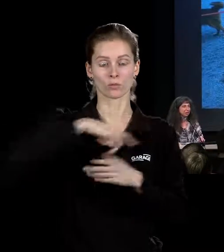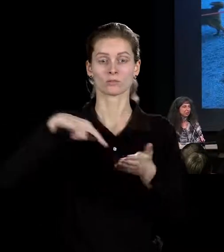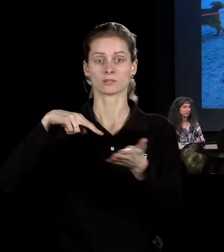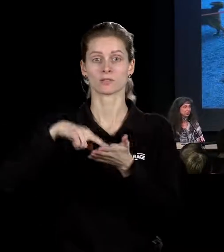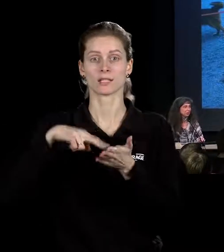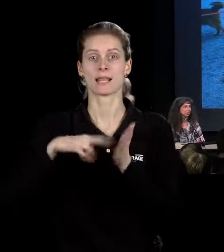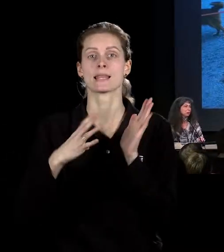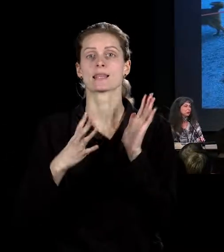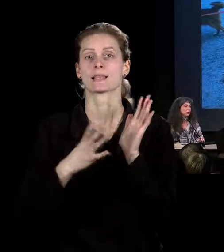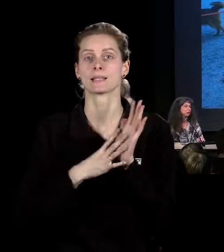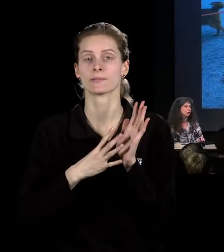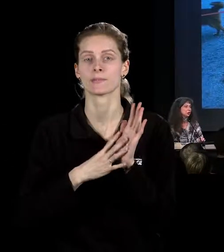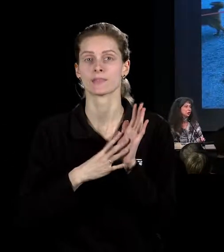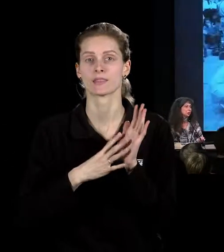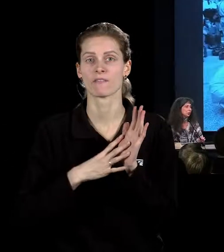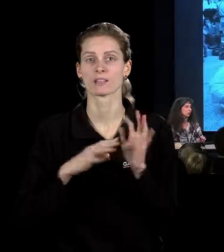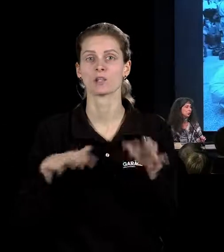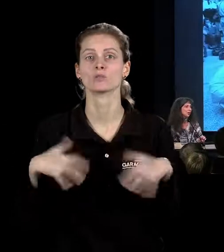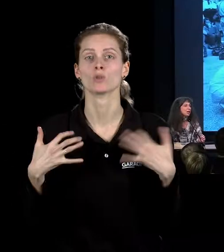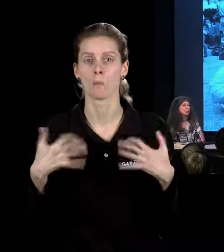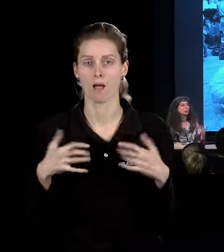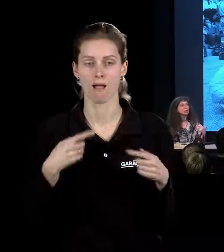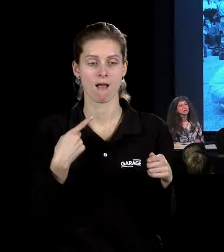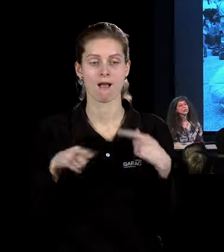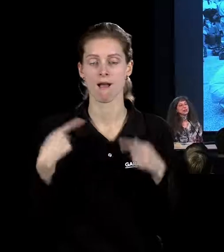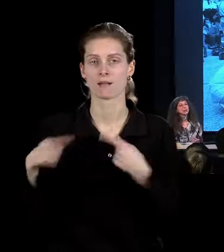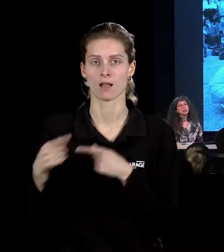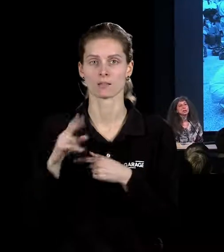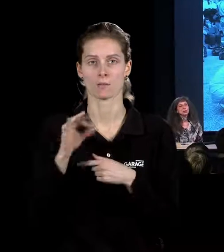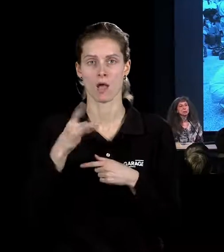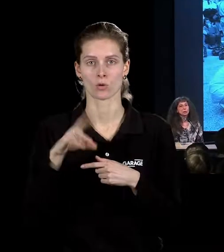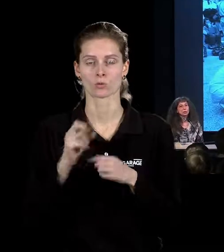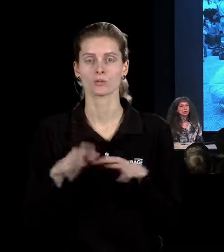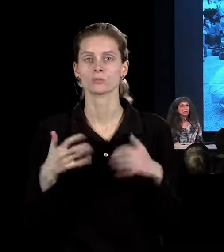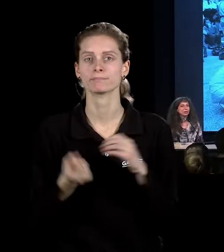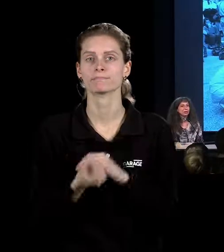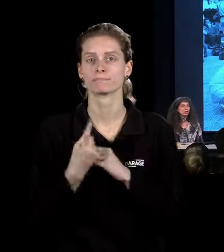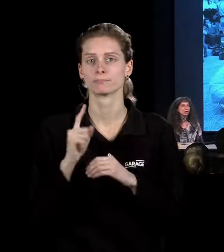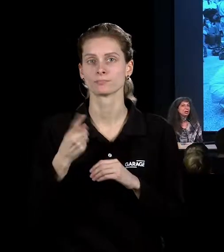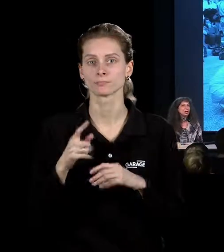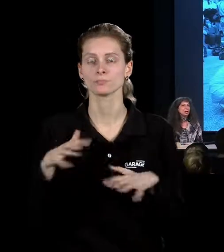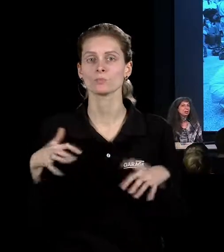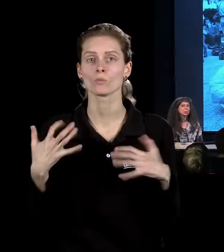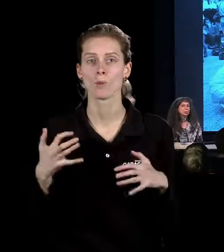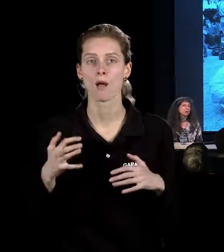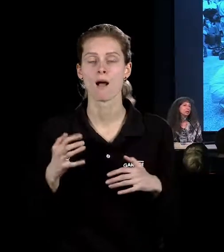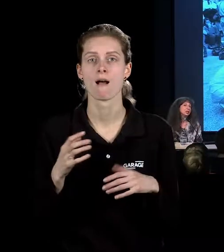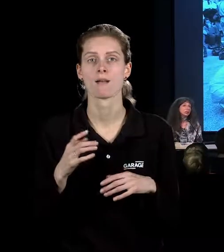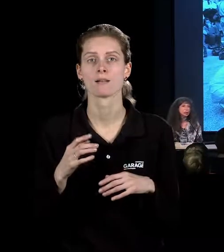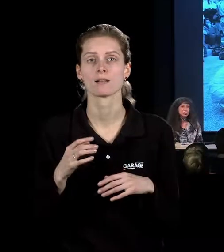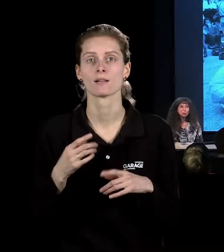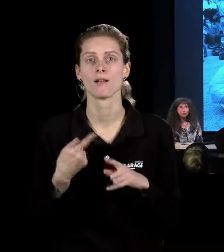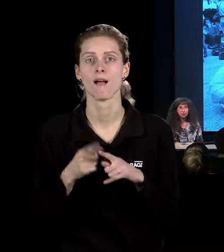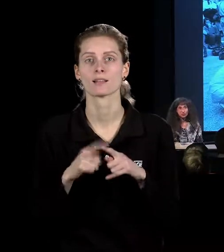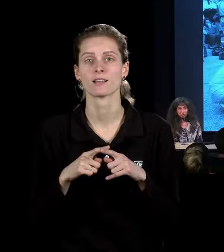9 привязанных к этому самому собачек разной породы. Почему возникают собачки? Ну, во-первых, потому что собаки – это, наверное, тоже такой, как